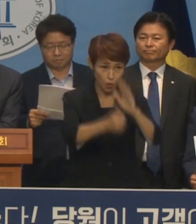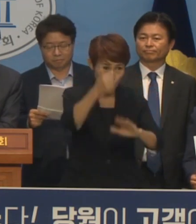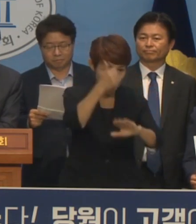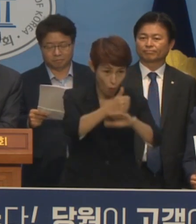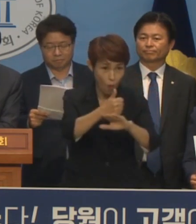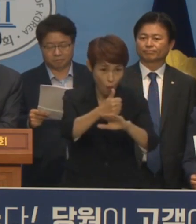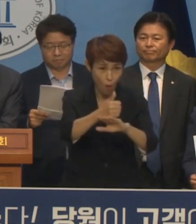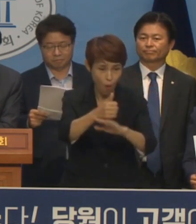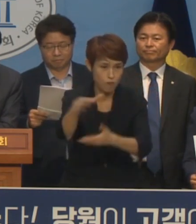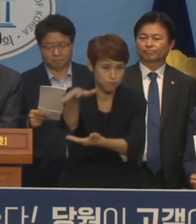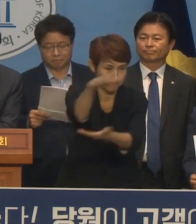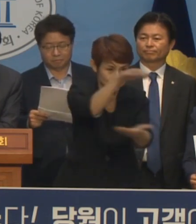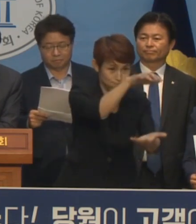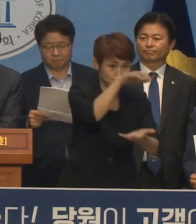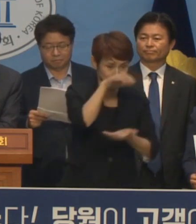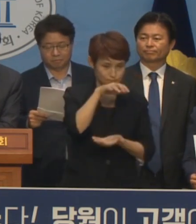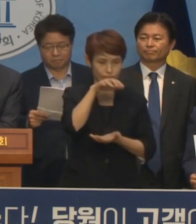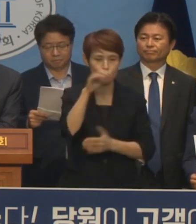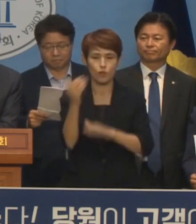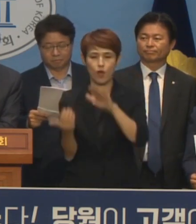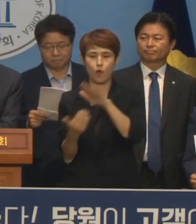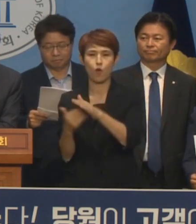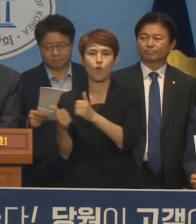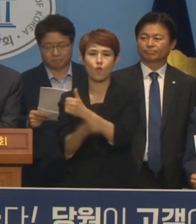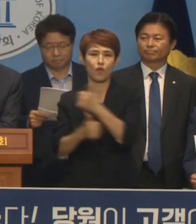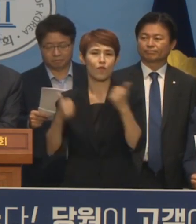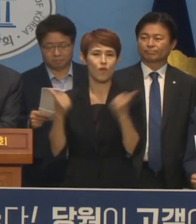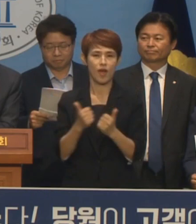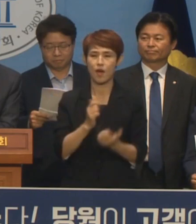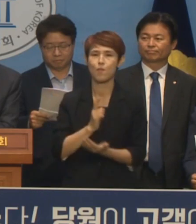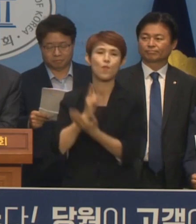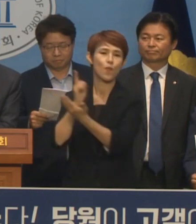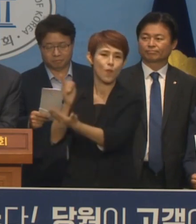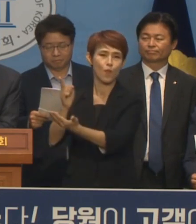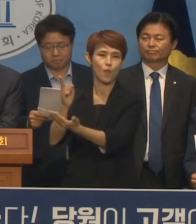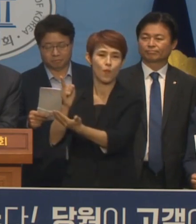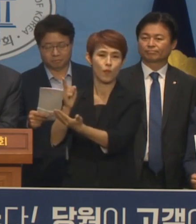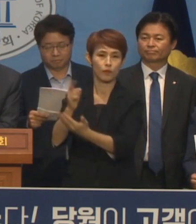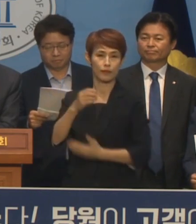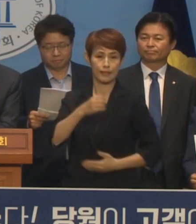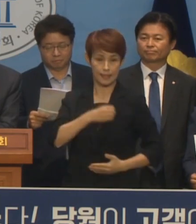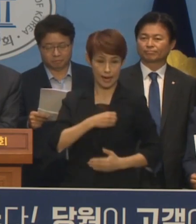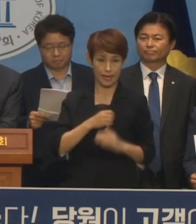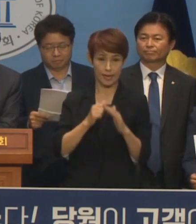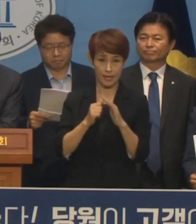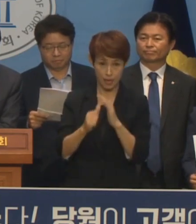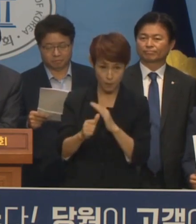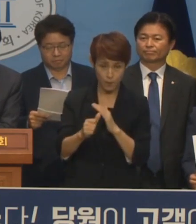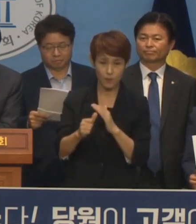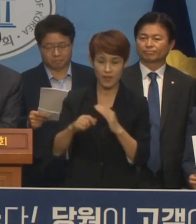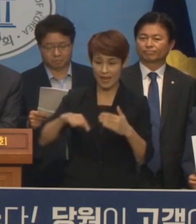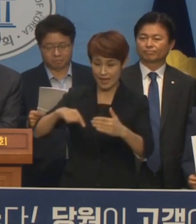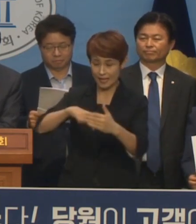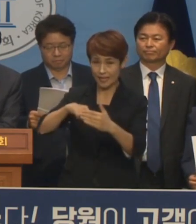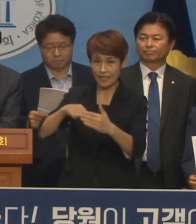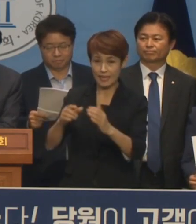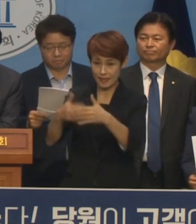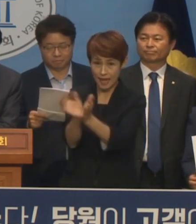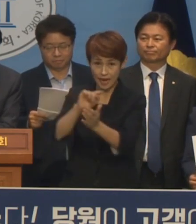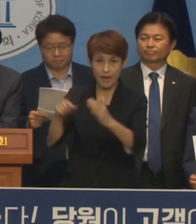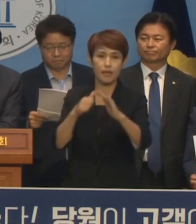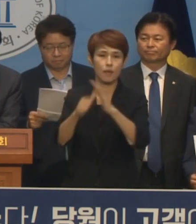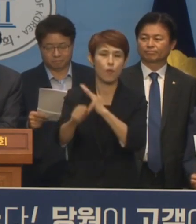취합해 최고위원회와 정책위원회에 보고하고 당의 대표 민생정책으로